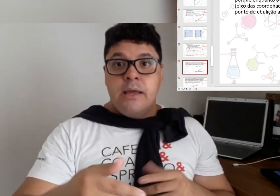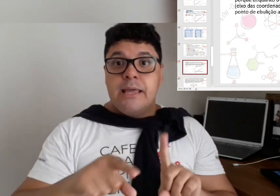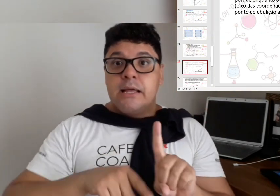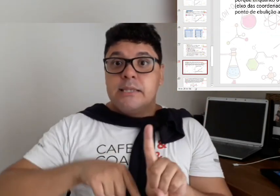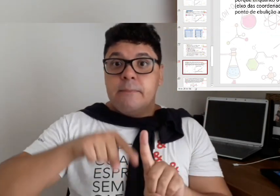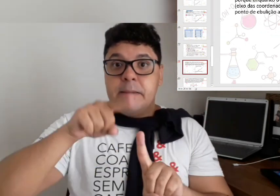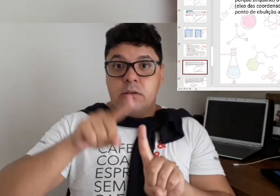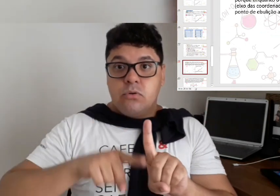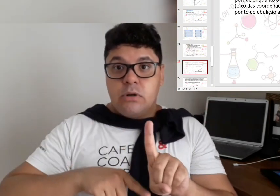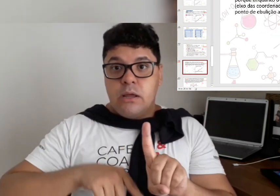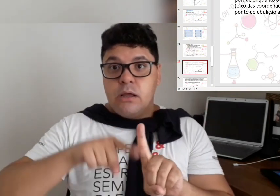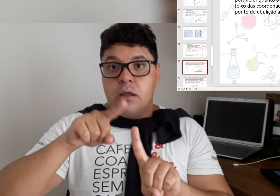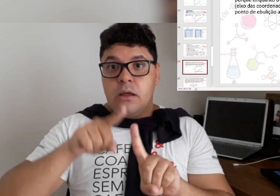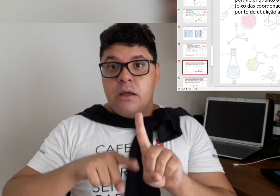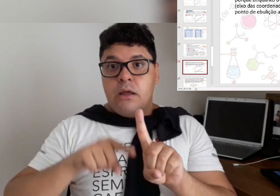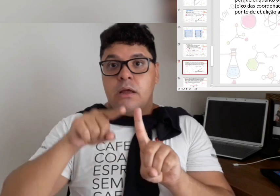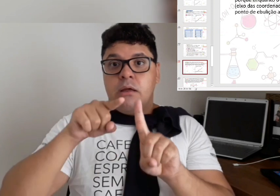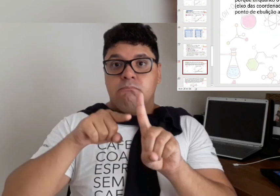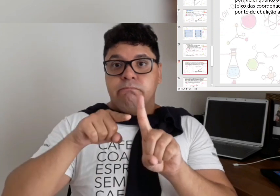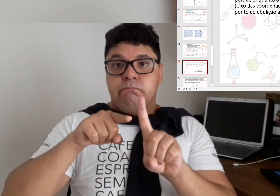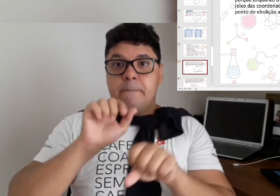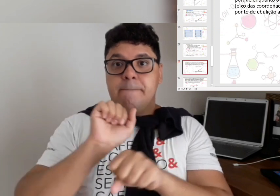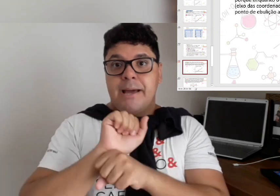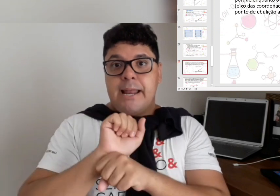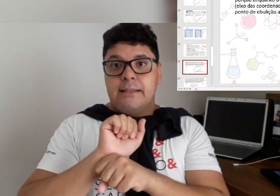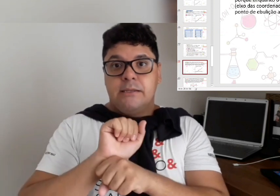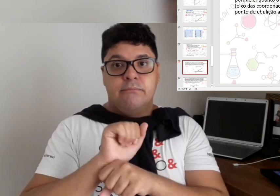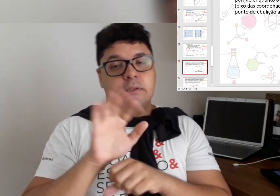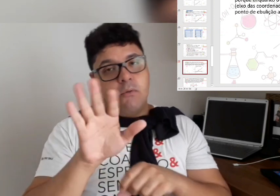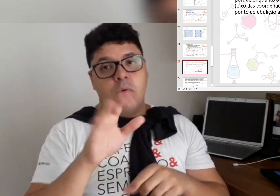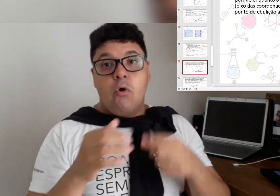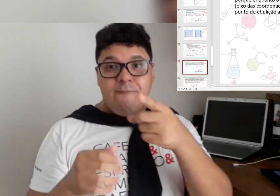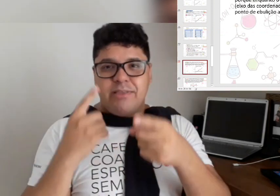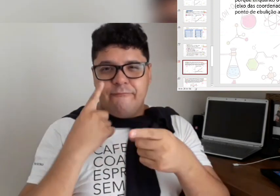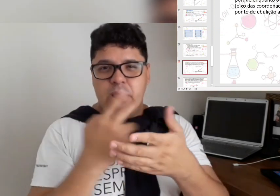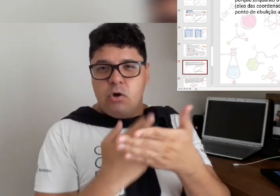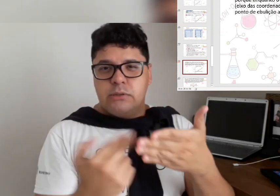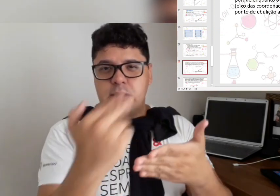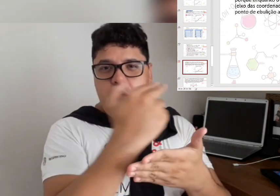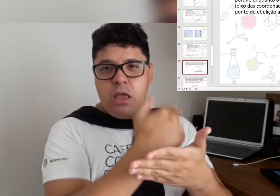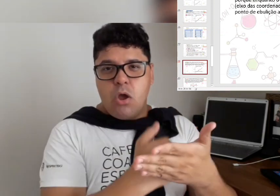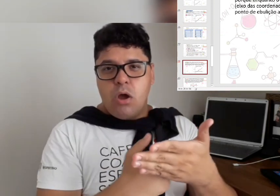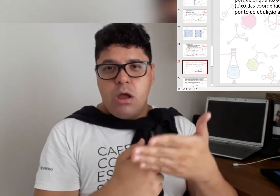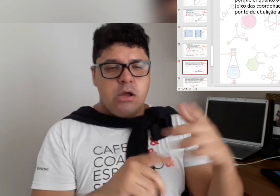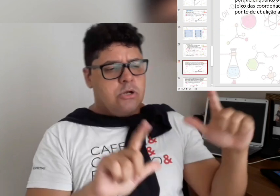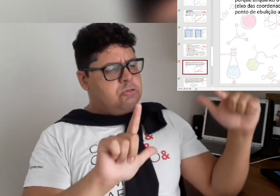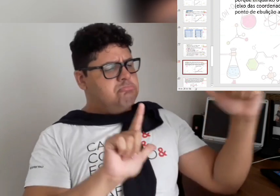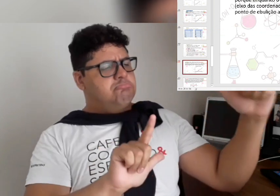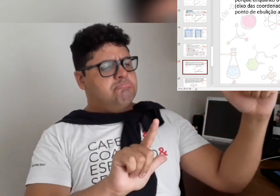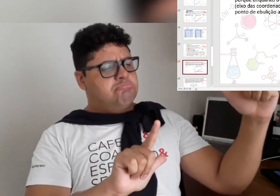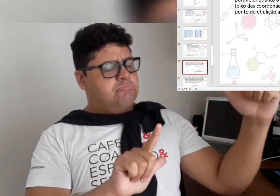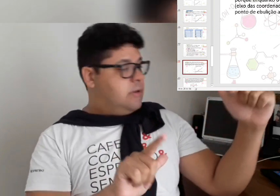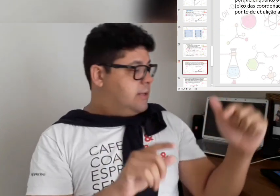está paradinha ali. Até que toda substância muda de estado físico. Então, a carinha do gráfico de mudança de fase